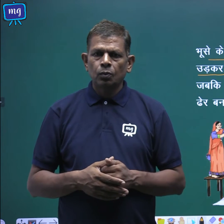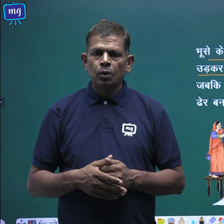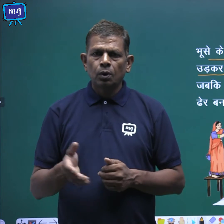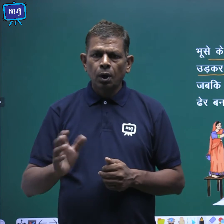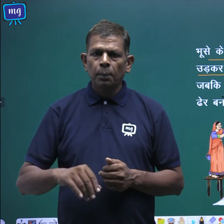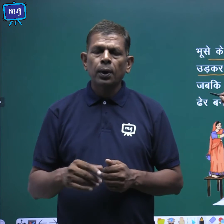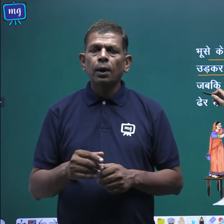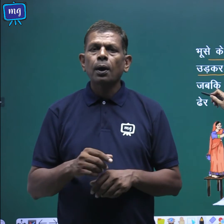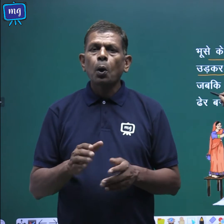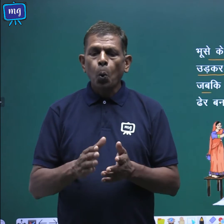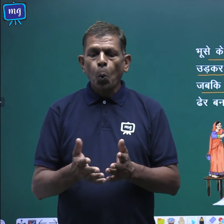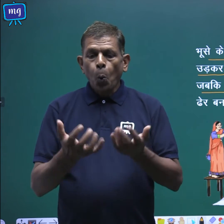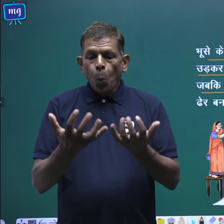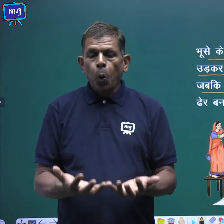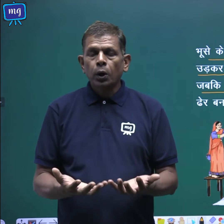जबकि भारी